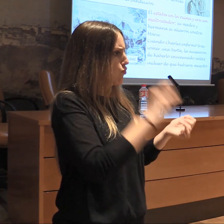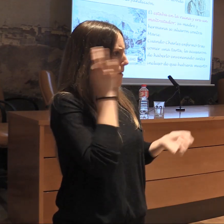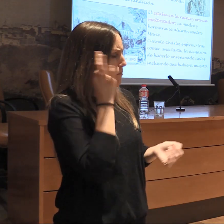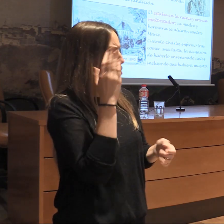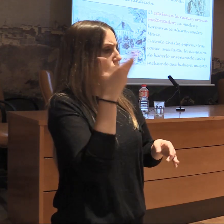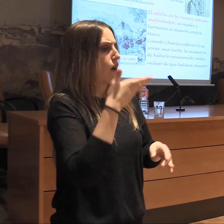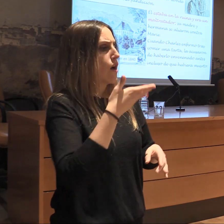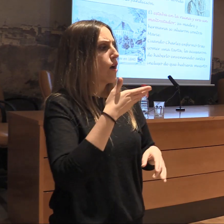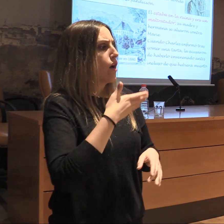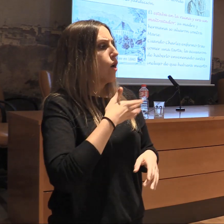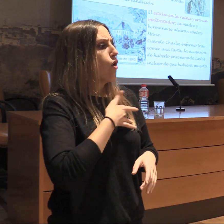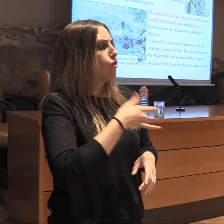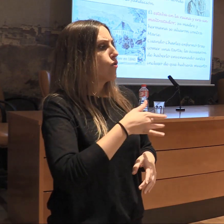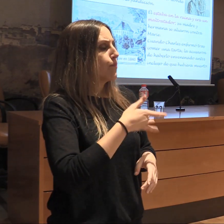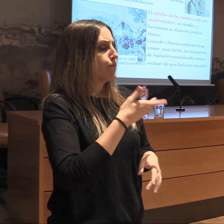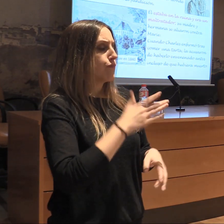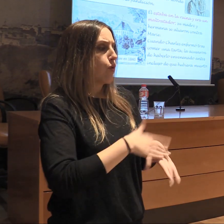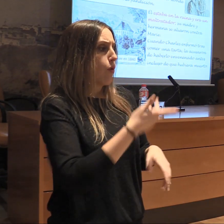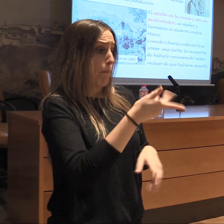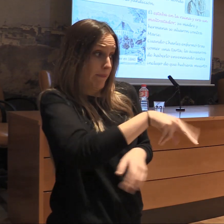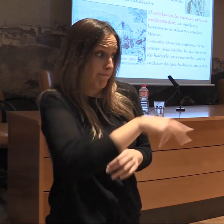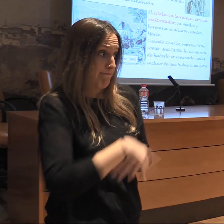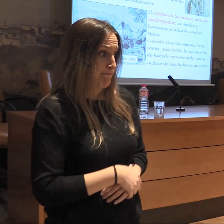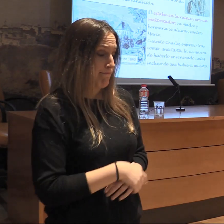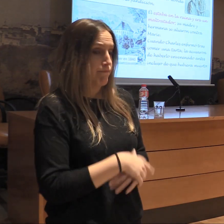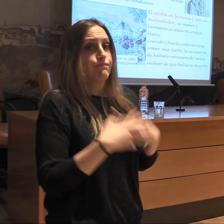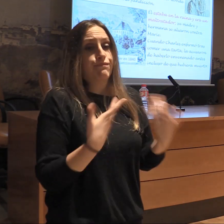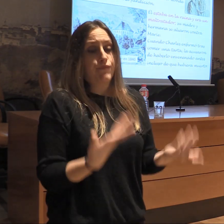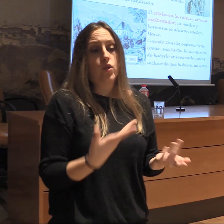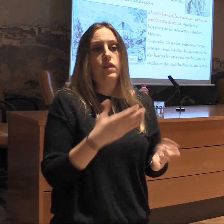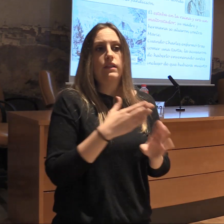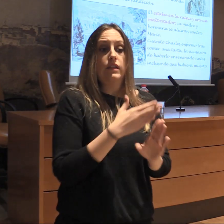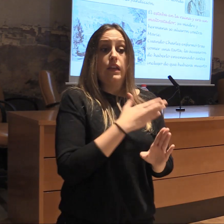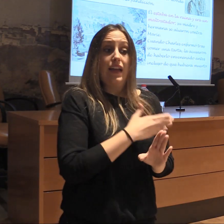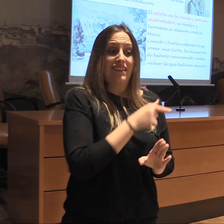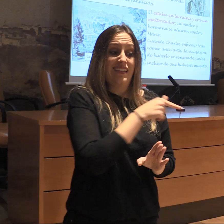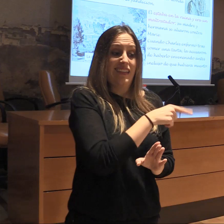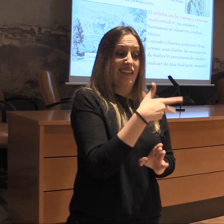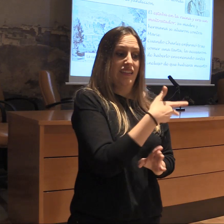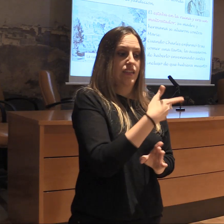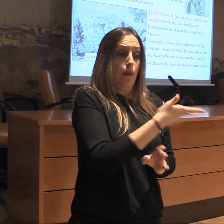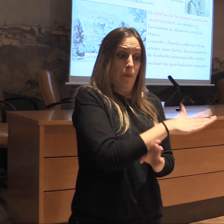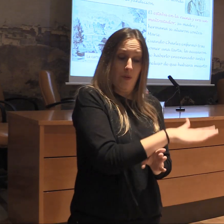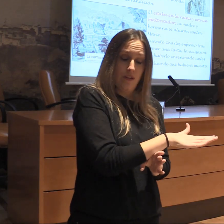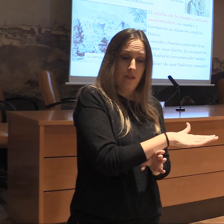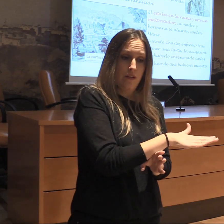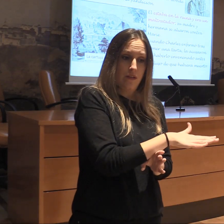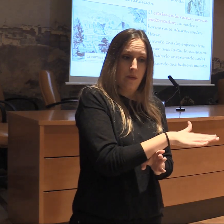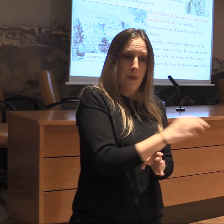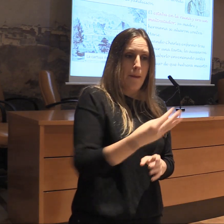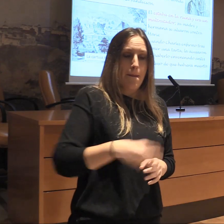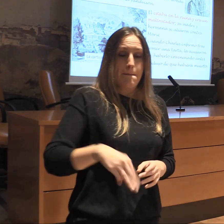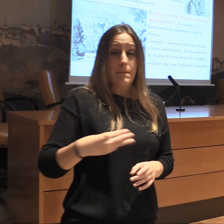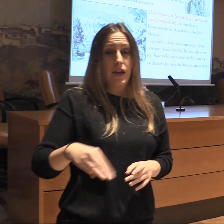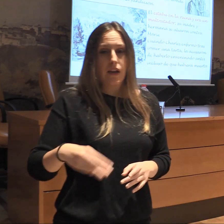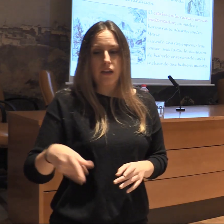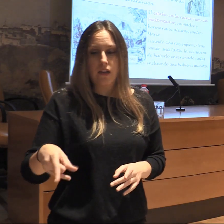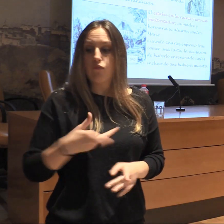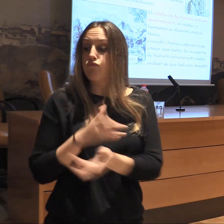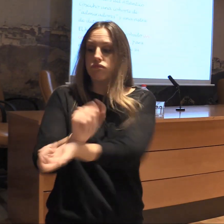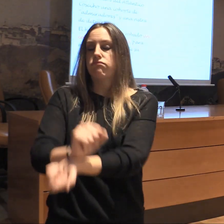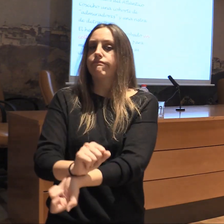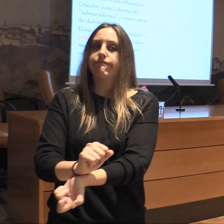culpable. Entonces, incluso antes de que Charles hubiera muerto, Marie Capelle fue